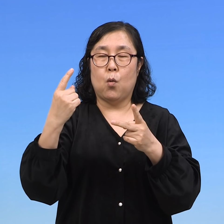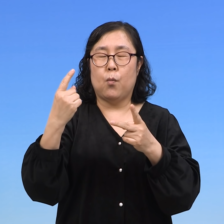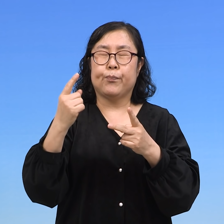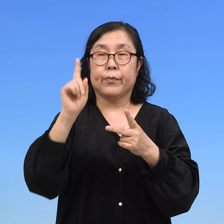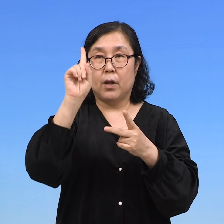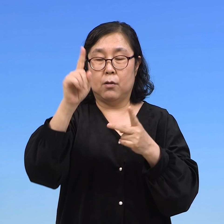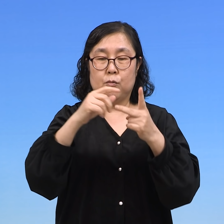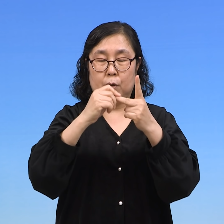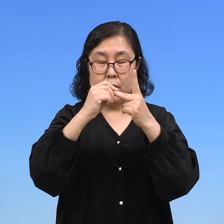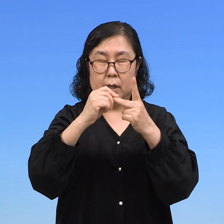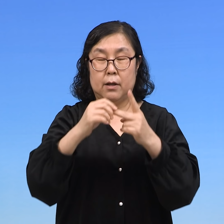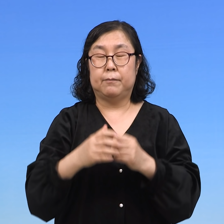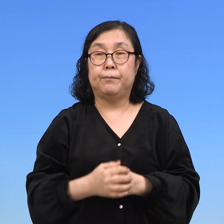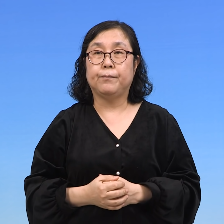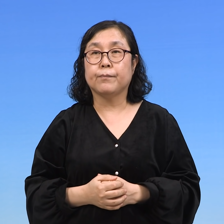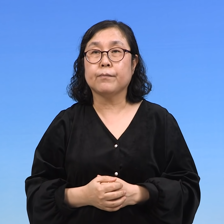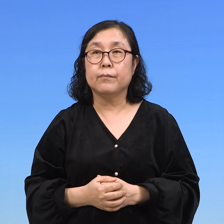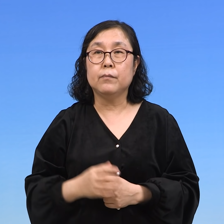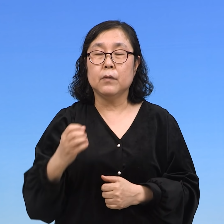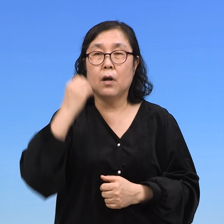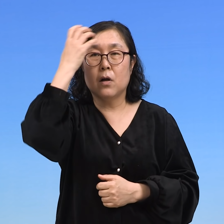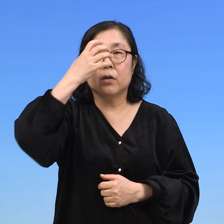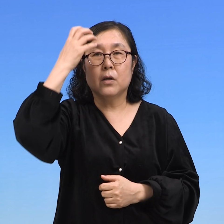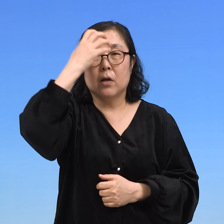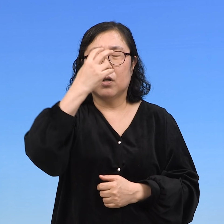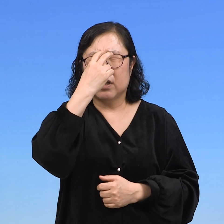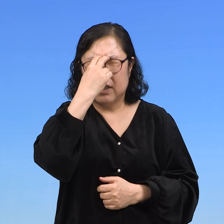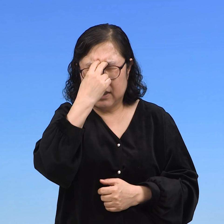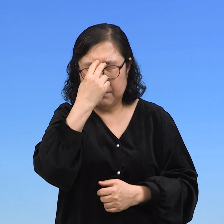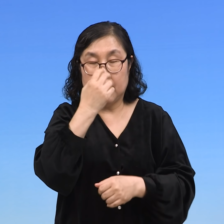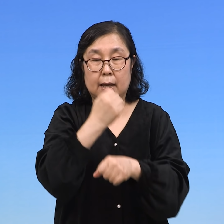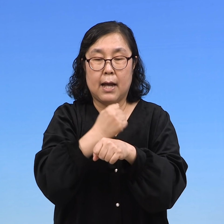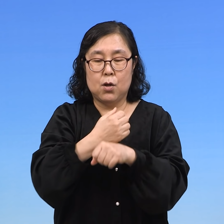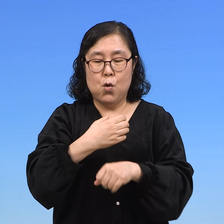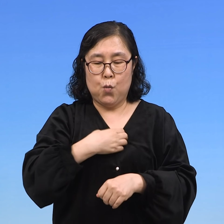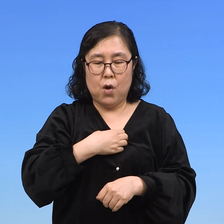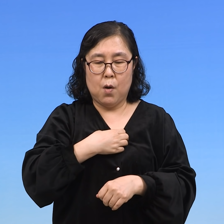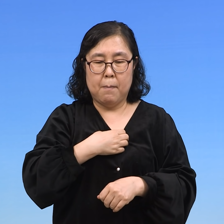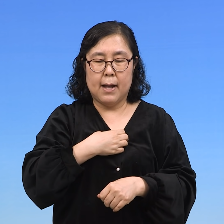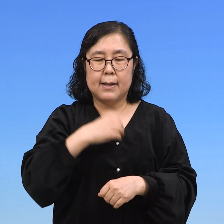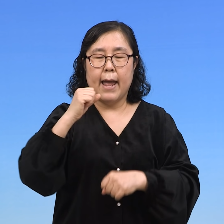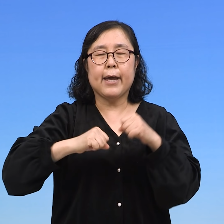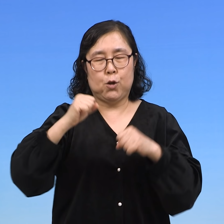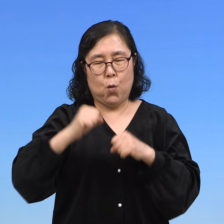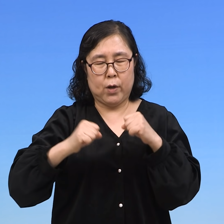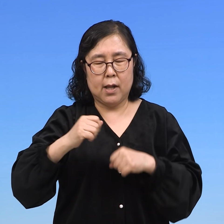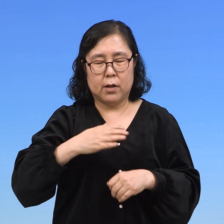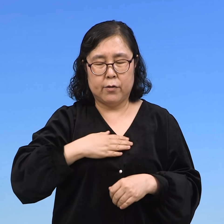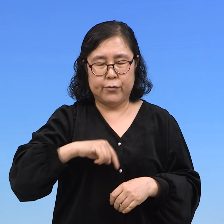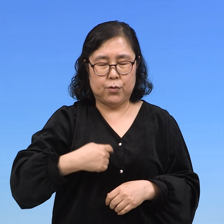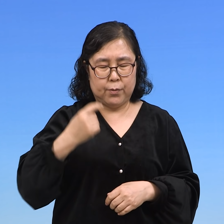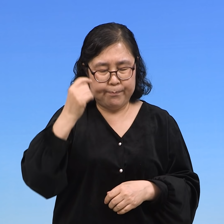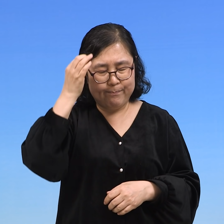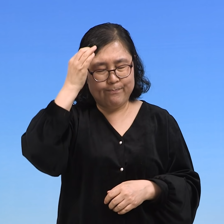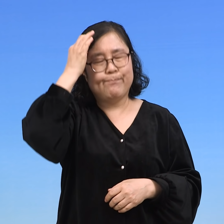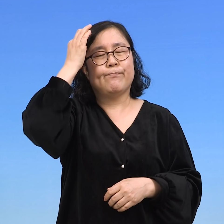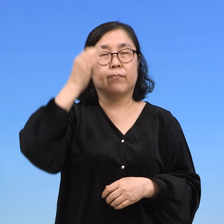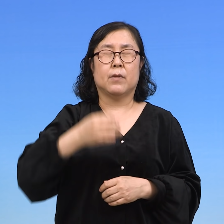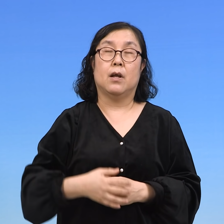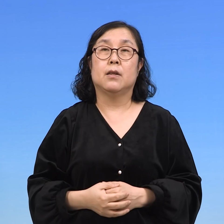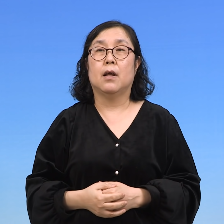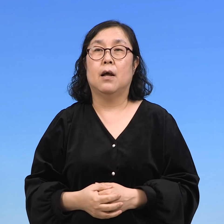하나 더 있는데요 이것은 이 성령님을 근심하게 하는 위험한 짓이라는 걸 자각해야 돼요 이게